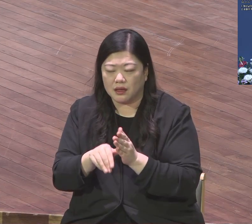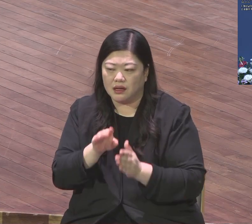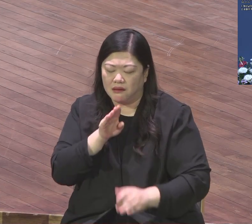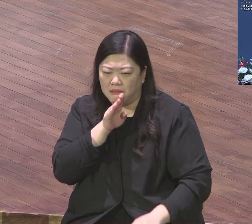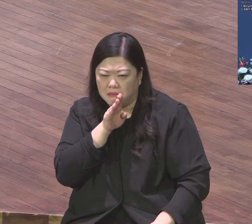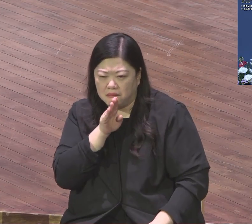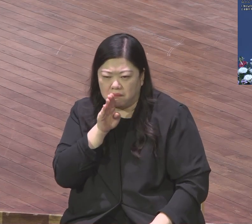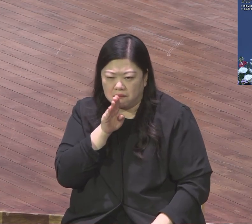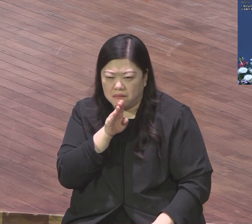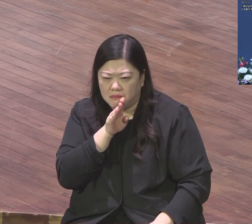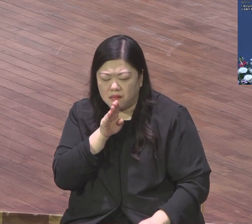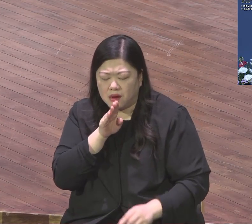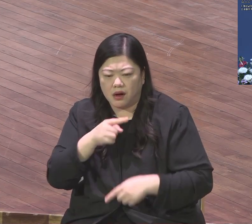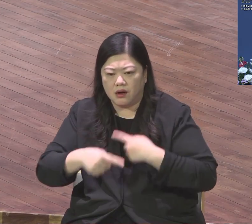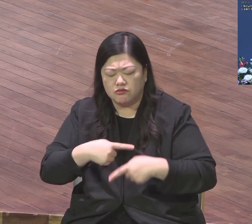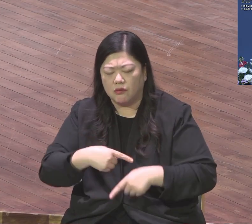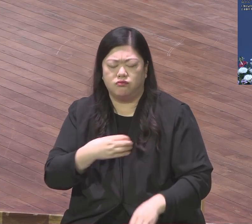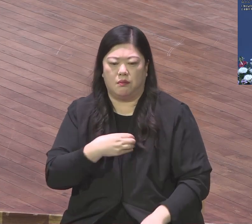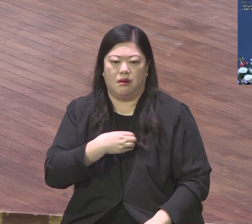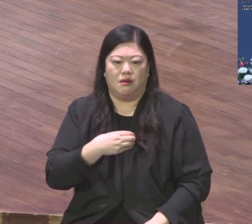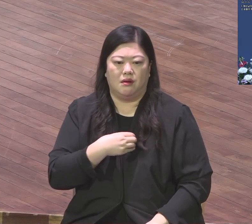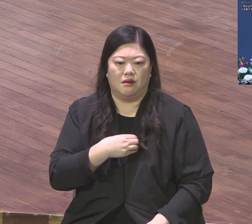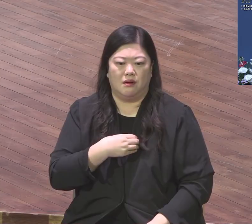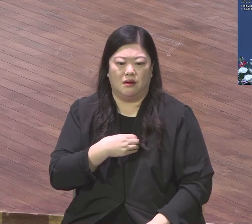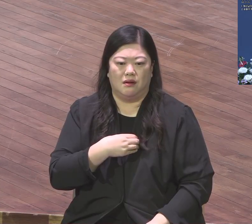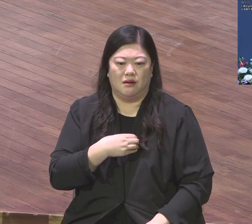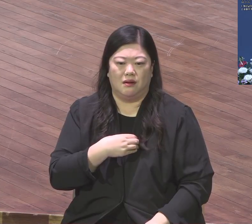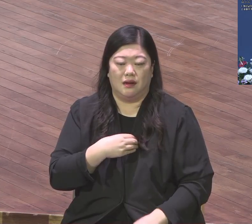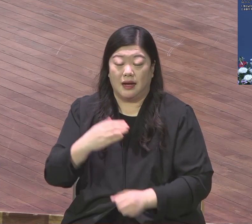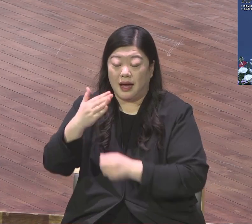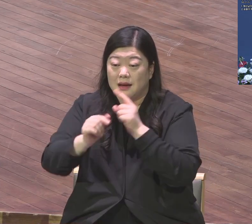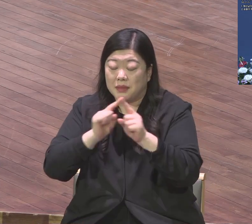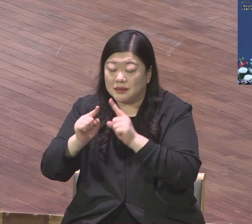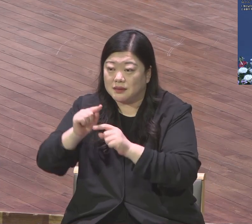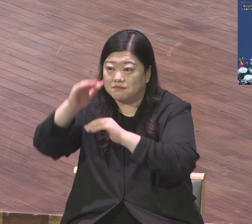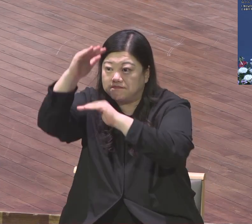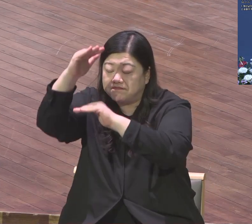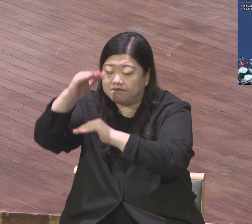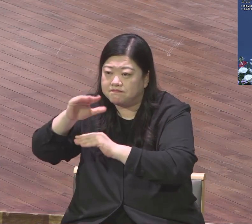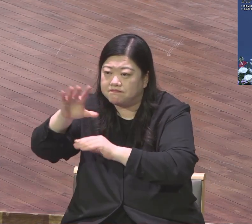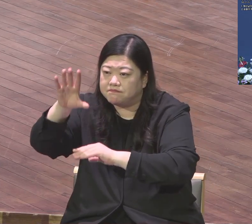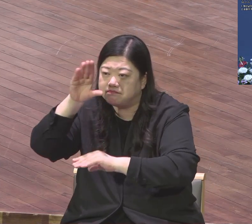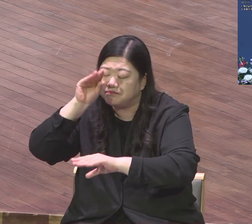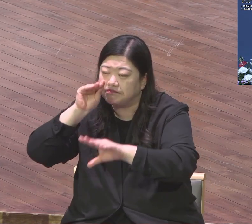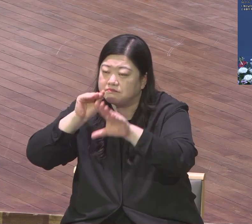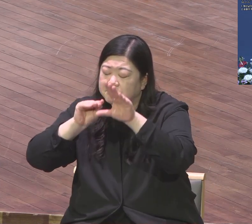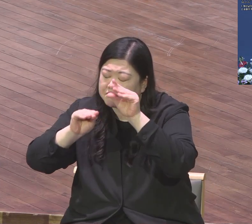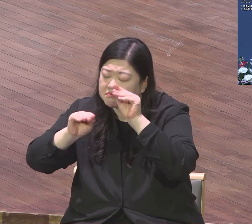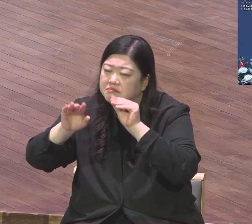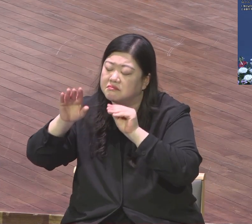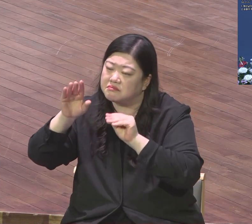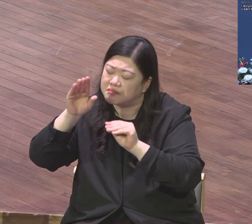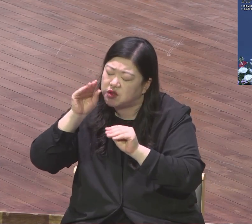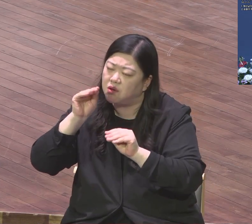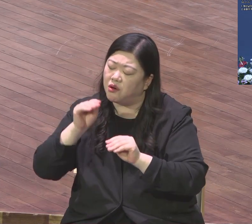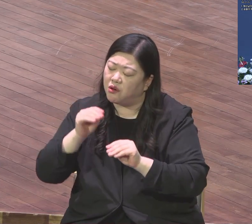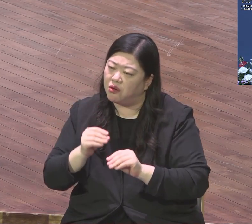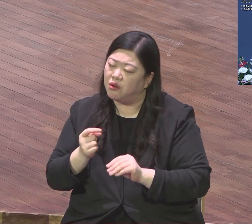이제 올해는 정말 이해가 안 돼도, 내가 상식적으로 이해가 안 돼도 말씀 떨어지니까